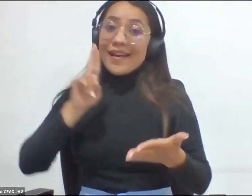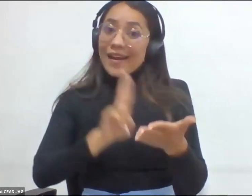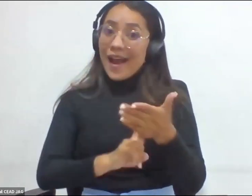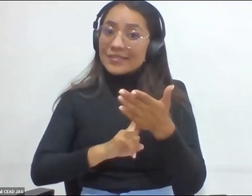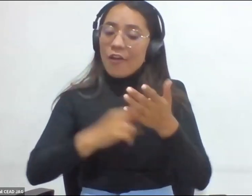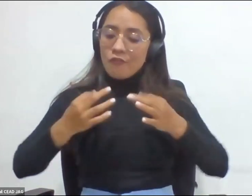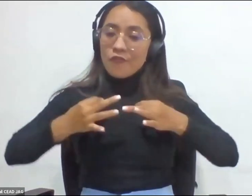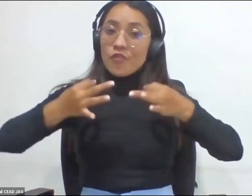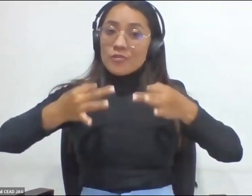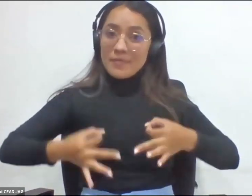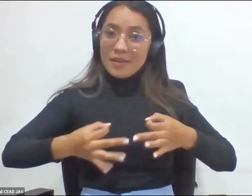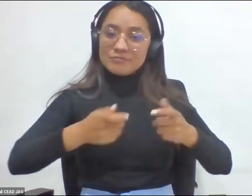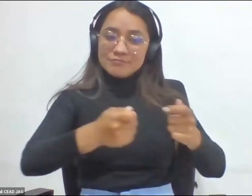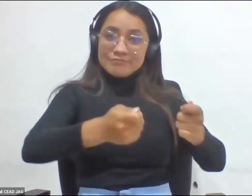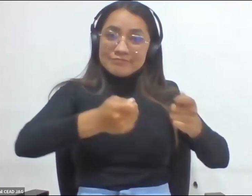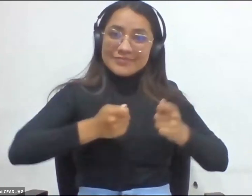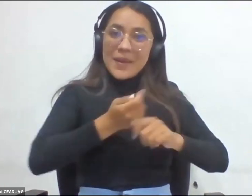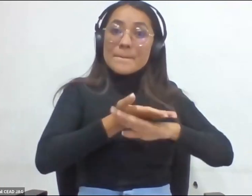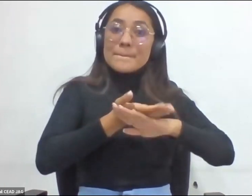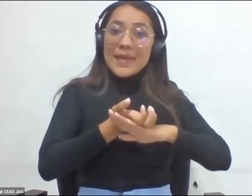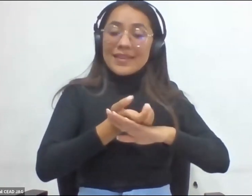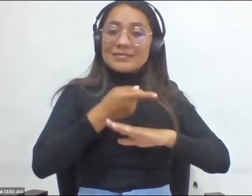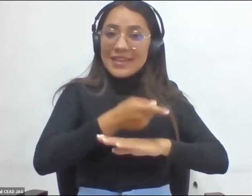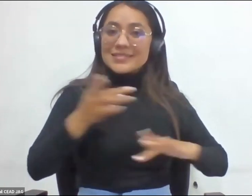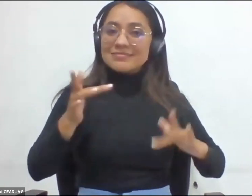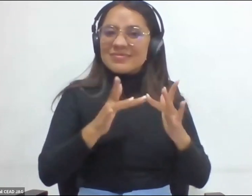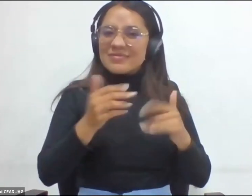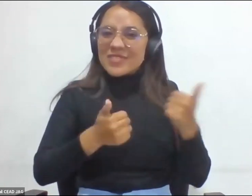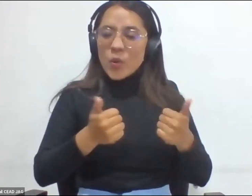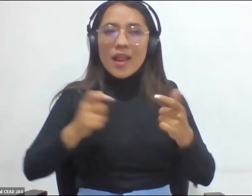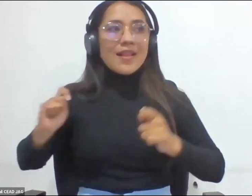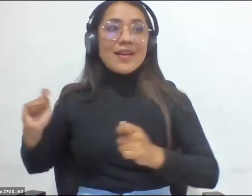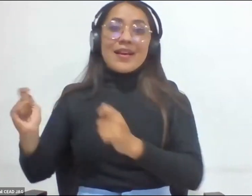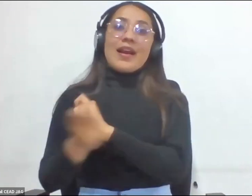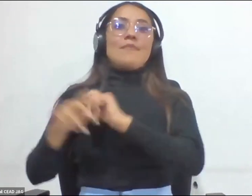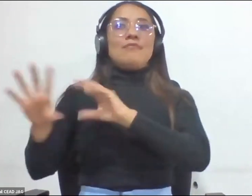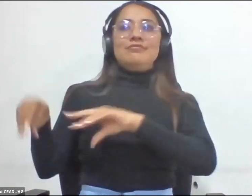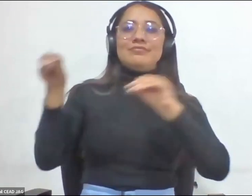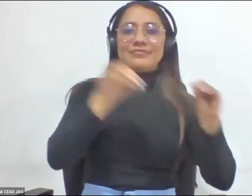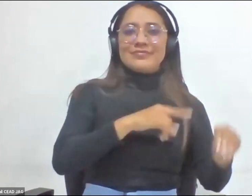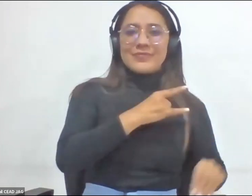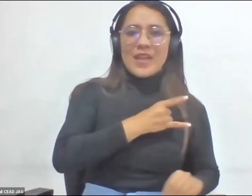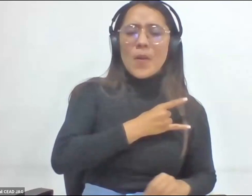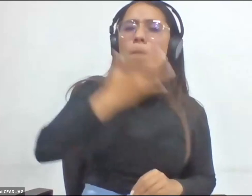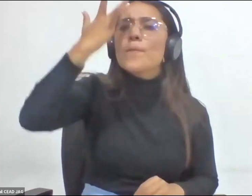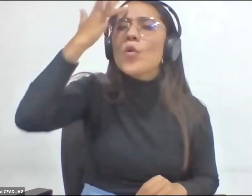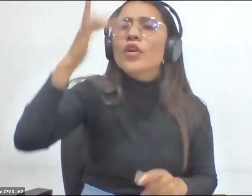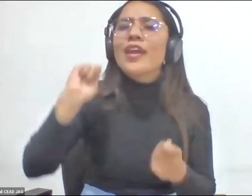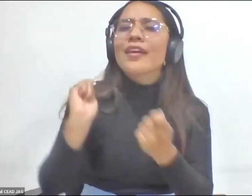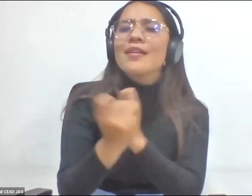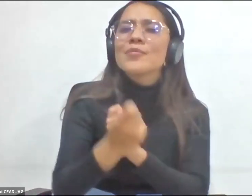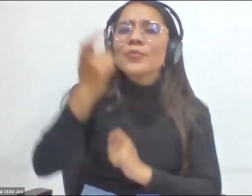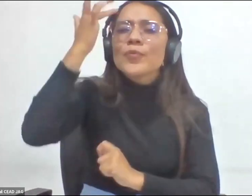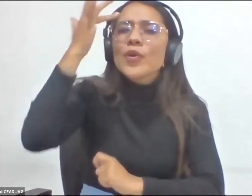formal directamente diligenciado donde solicitan el cambio de diez y el motivo por el cual están solicitando el cambio de